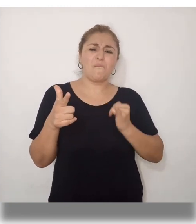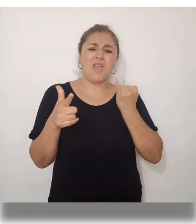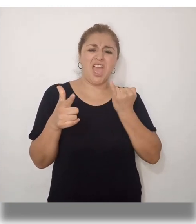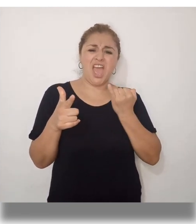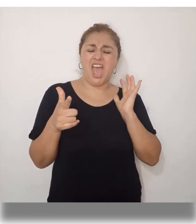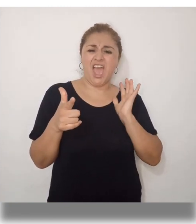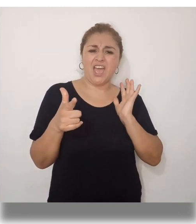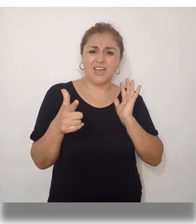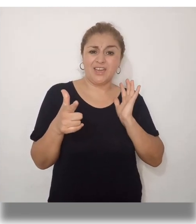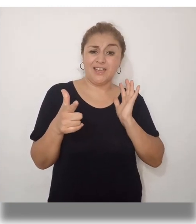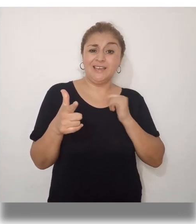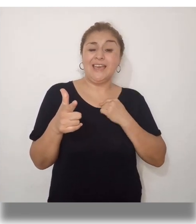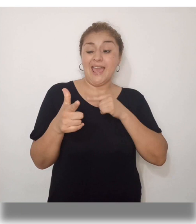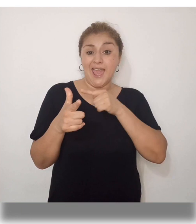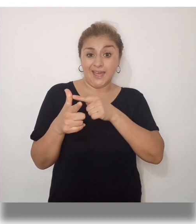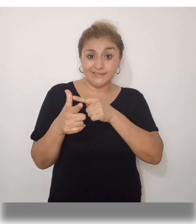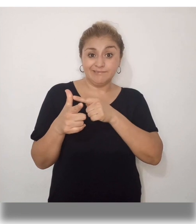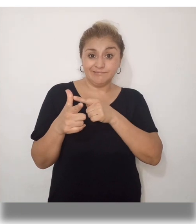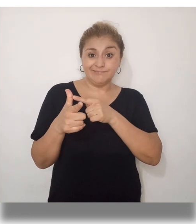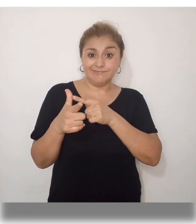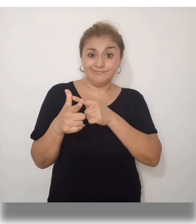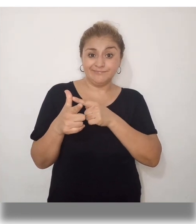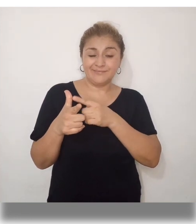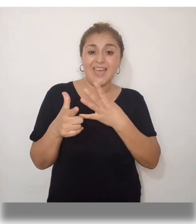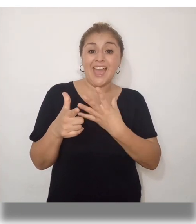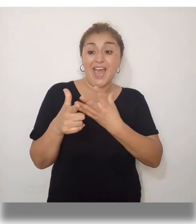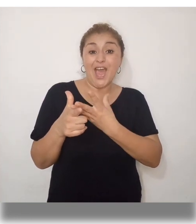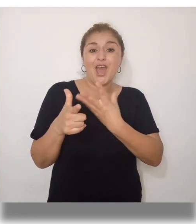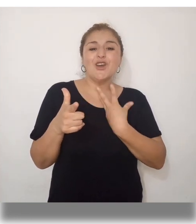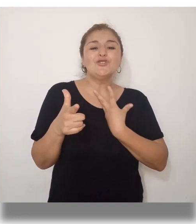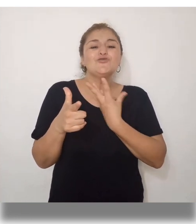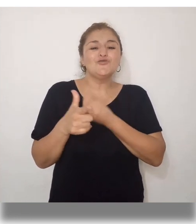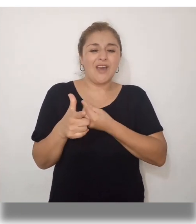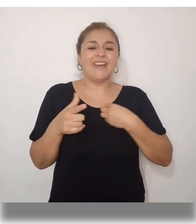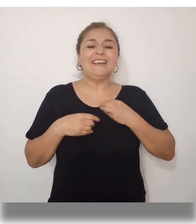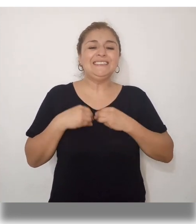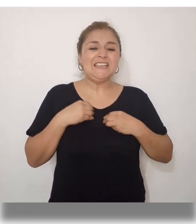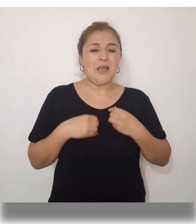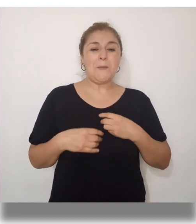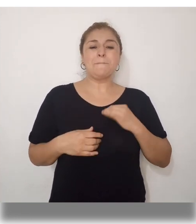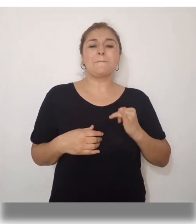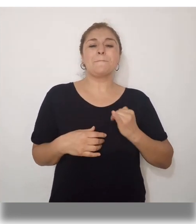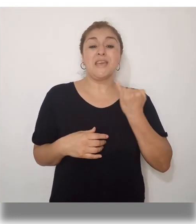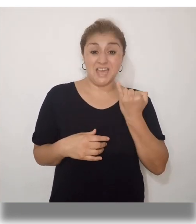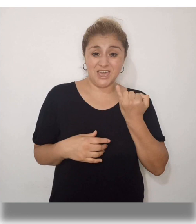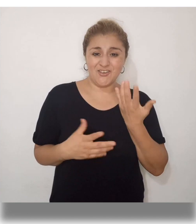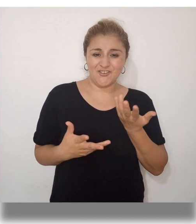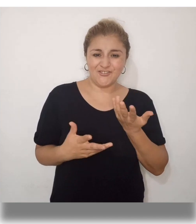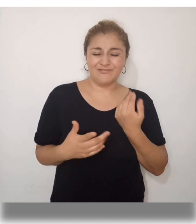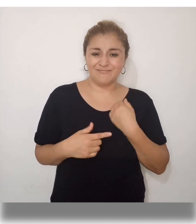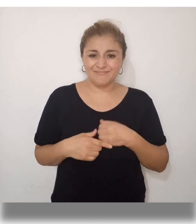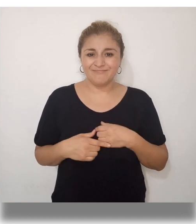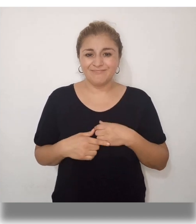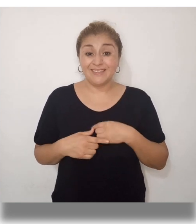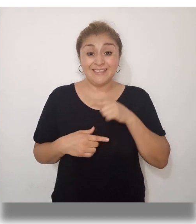falsa sensación de bienestar de superioridad y yo voy a creer que yo soy mejor que